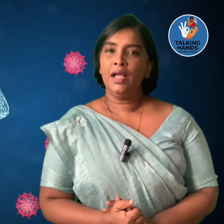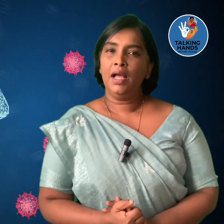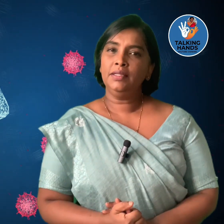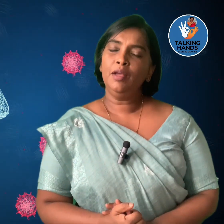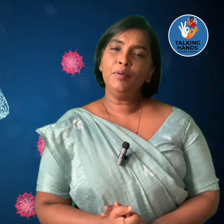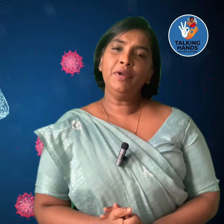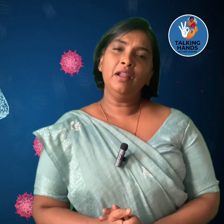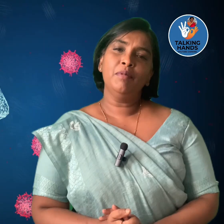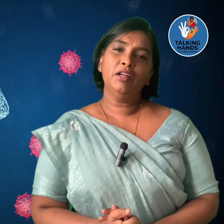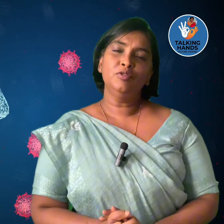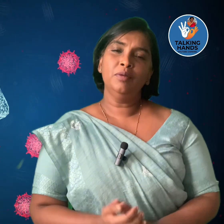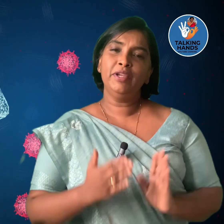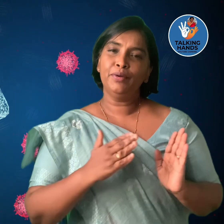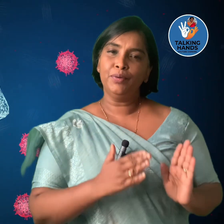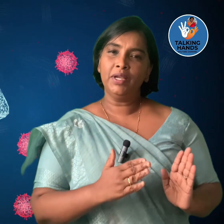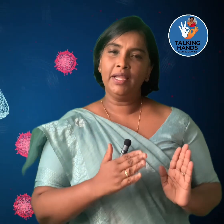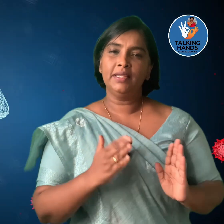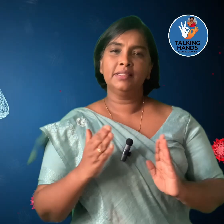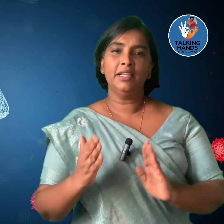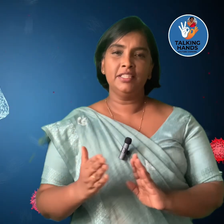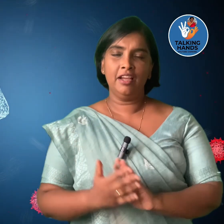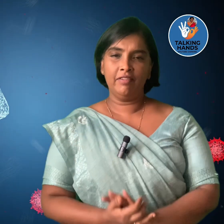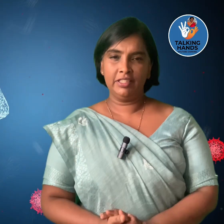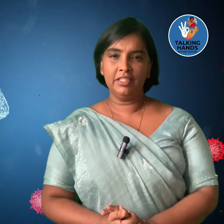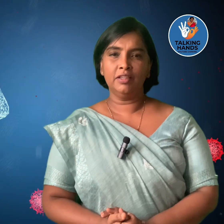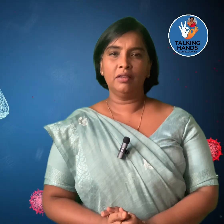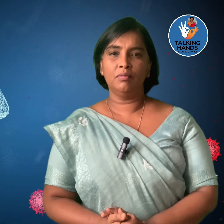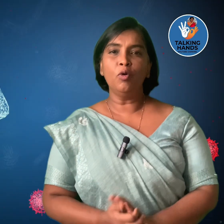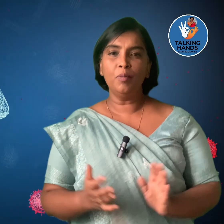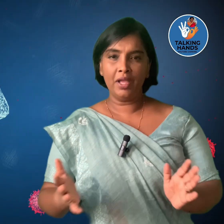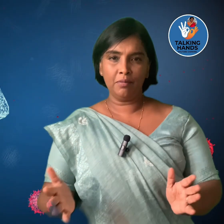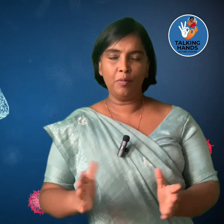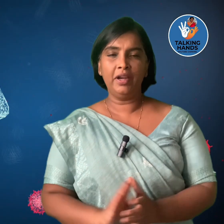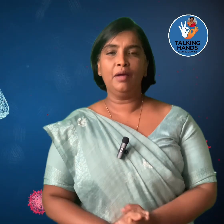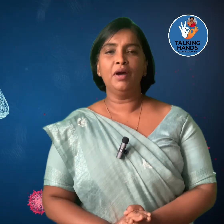අද අපි ඔබට ලබා දුන්න මේ රෝග ගැන සංඥා වචන බොහෝමයක්